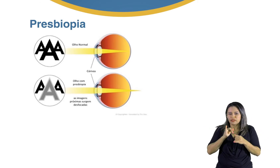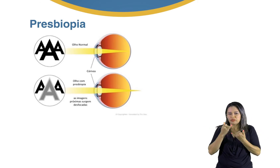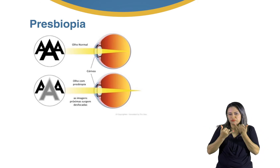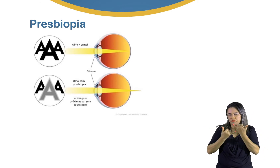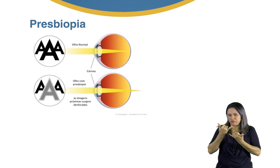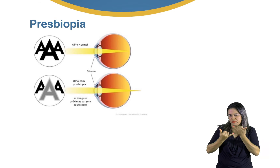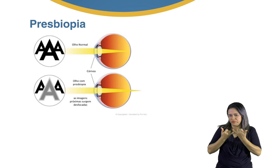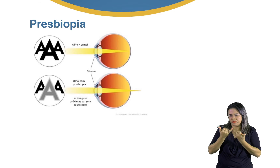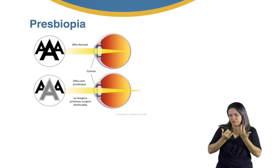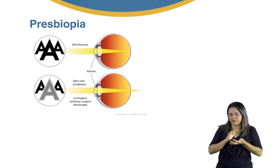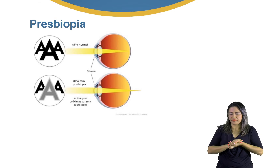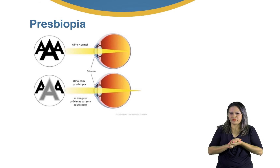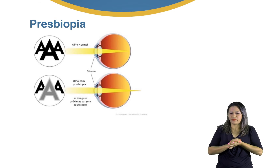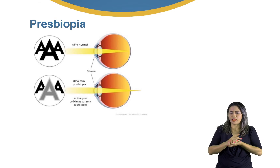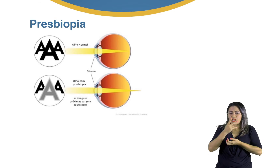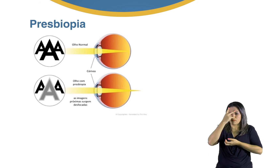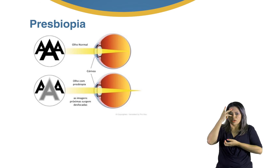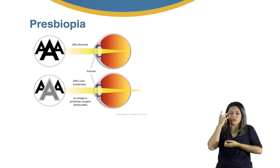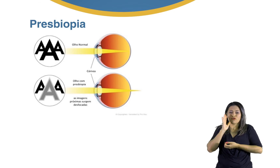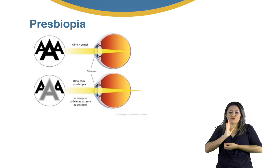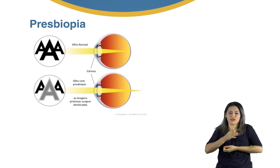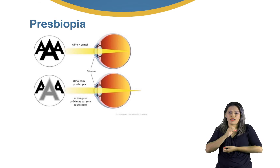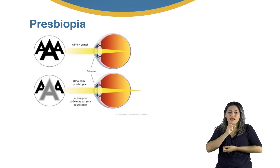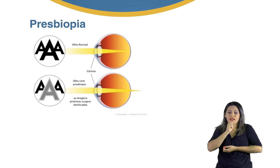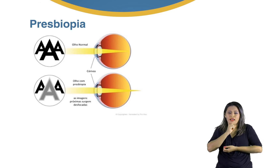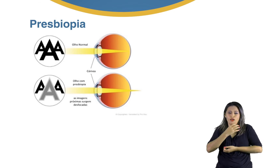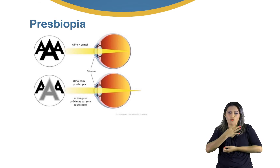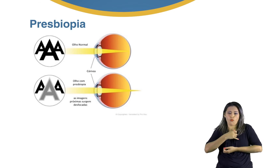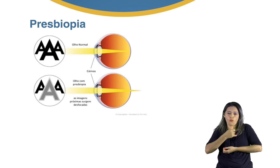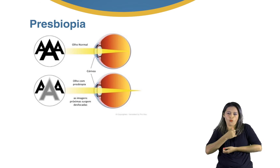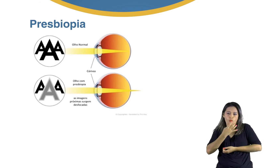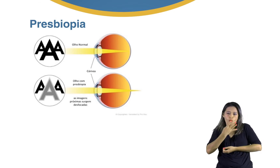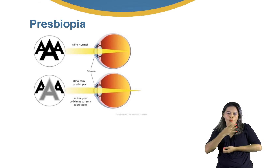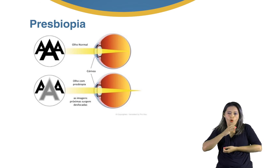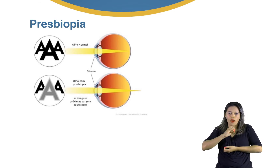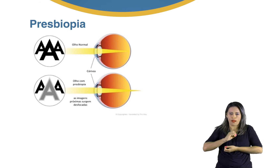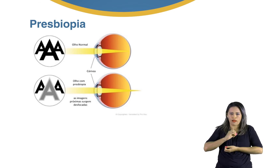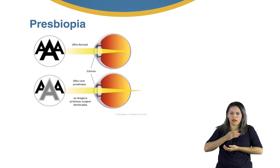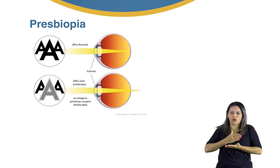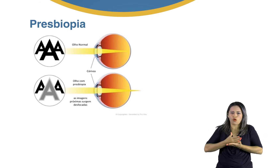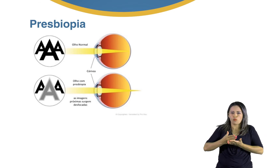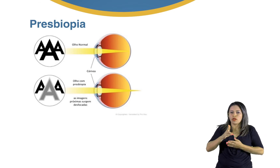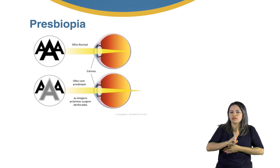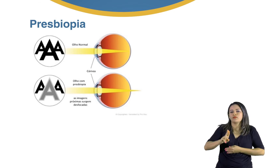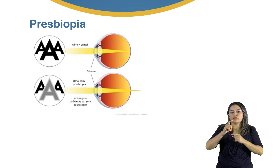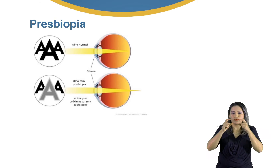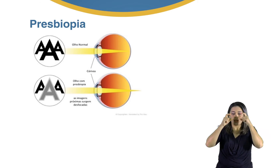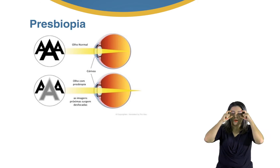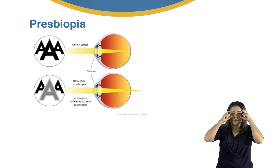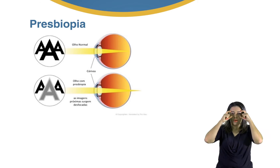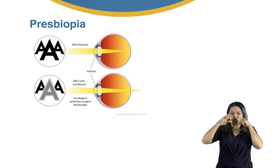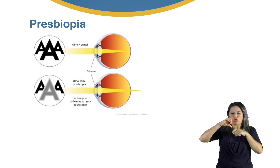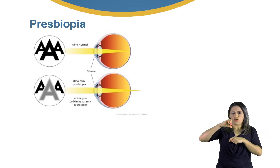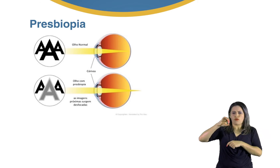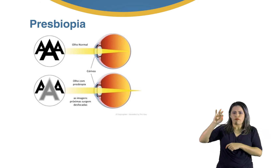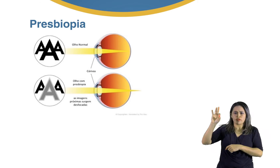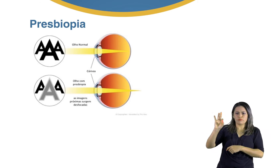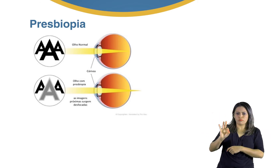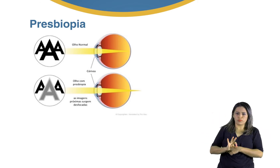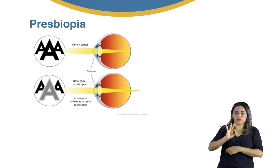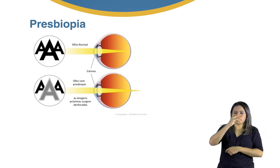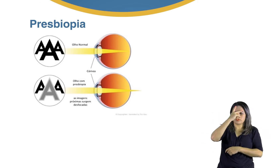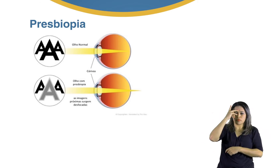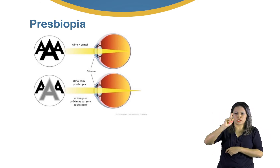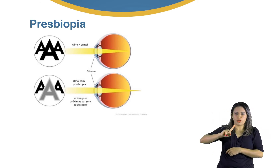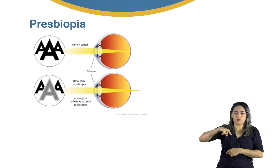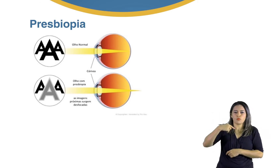as pessoas que passam dos 40 anos, elas começam a usar óculos. 90% da população, depois